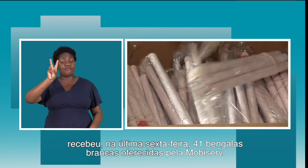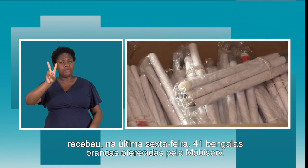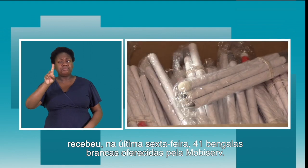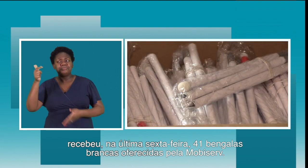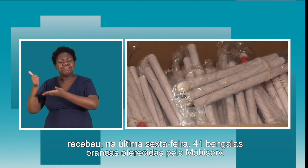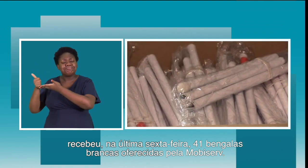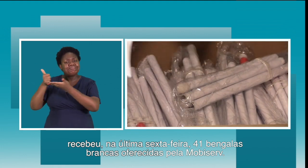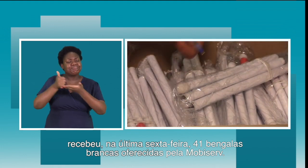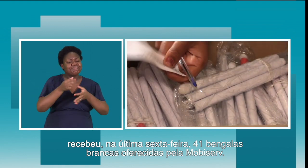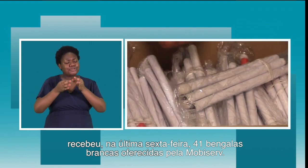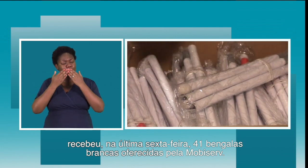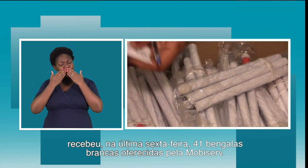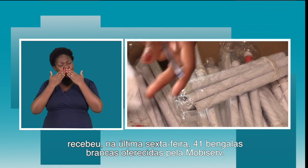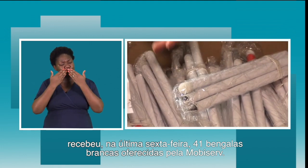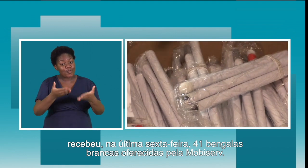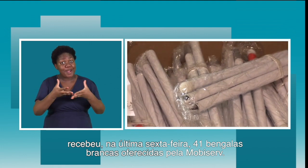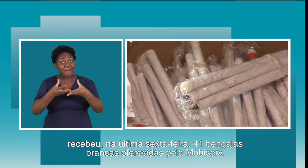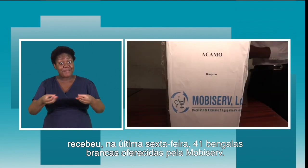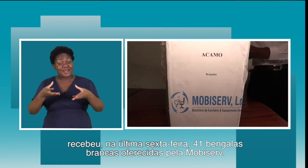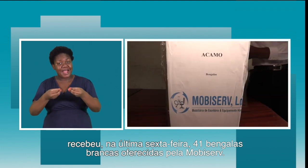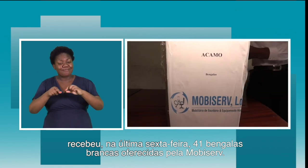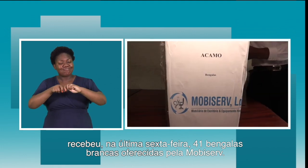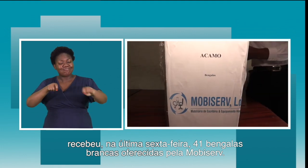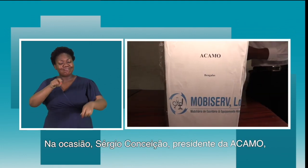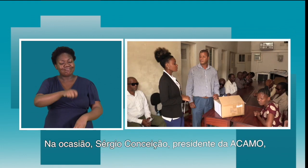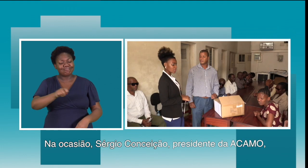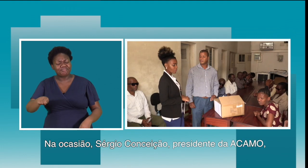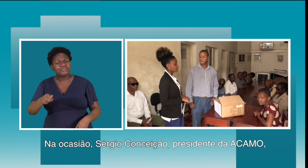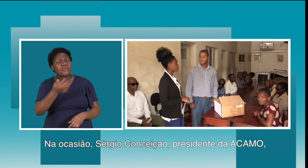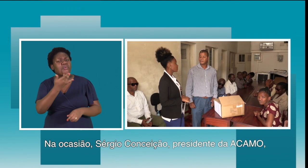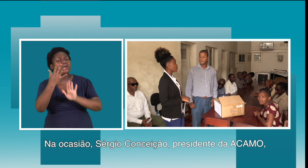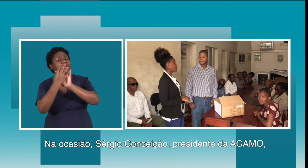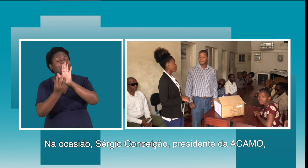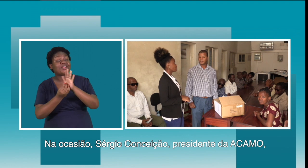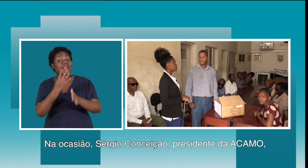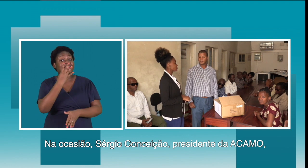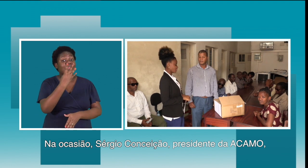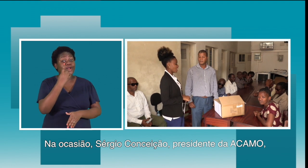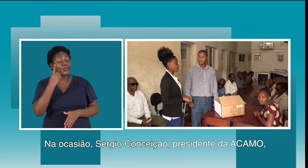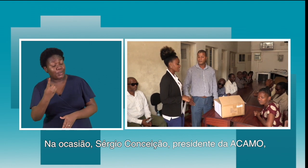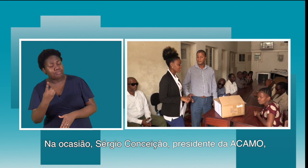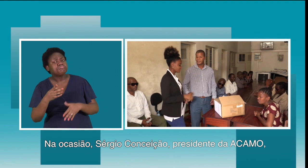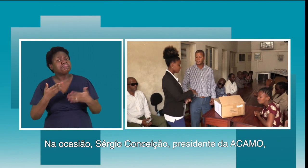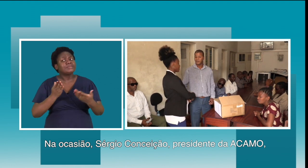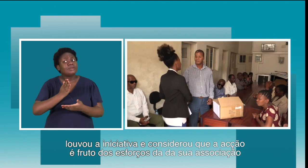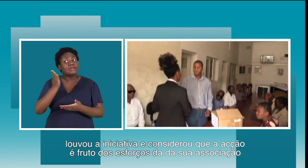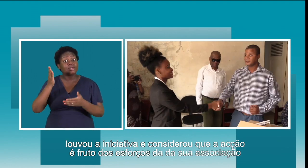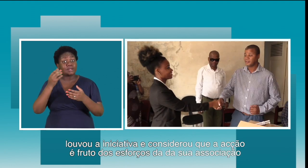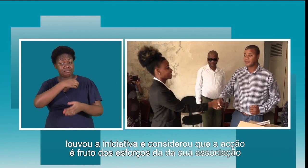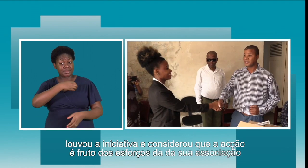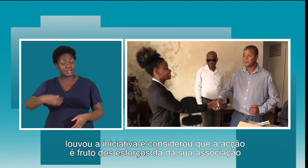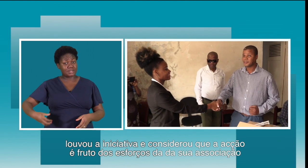41 bengalas oferecidas pela empresa Mobiserve. Na ocasião, Sérgio Conceição, presidente da ACAM,